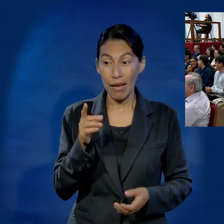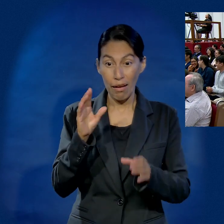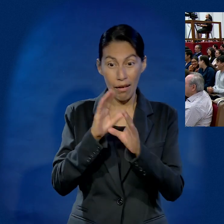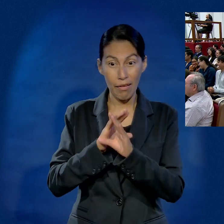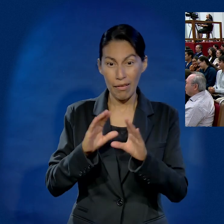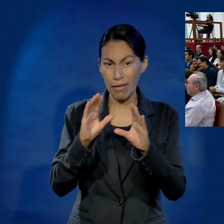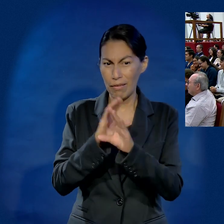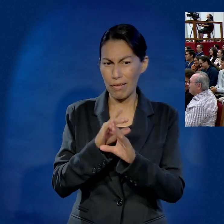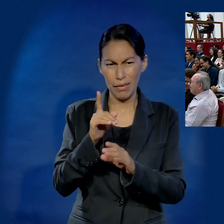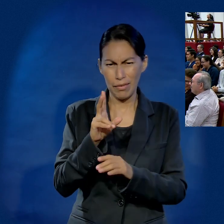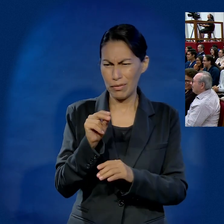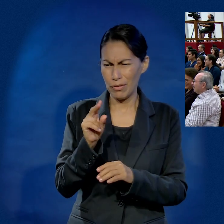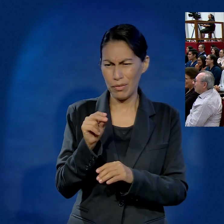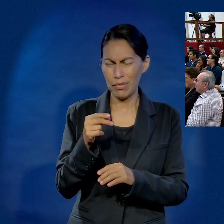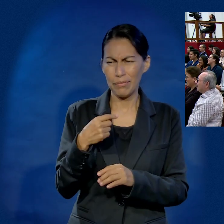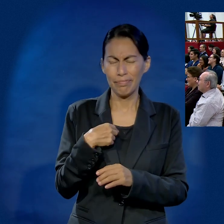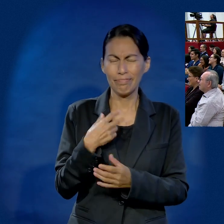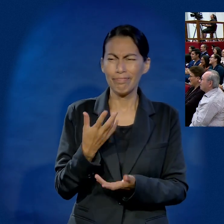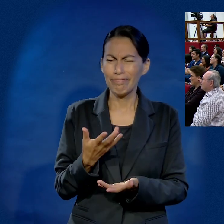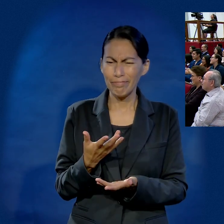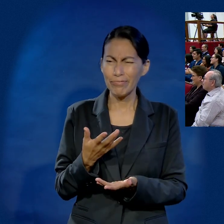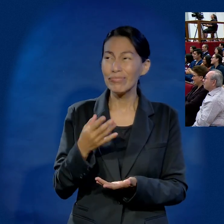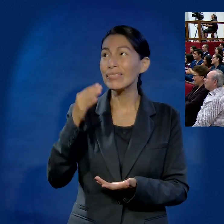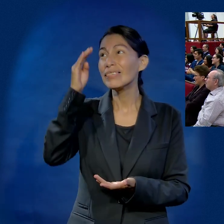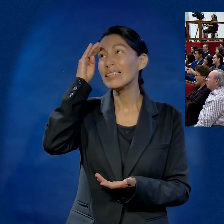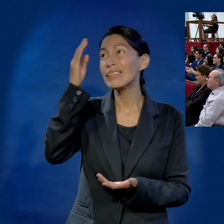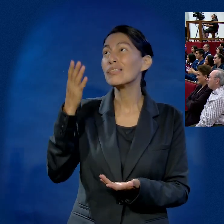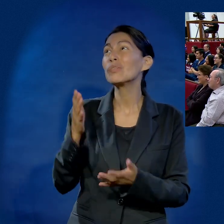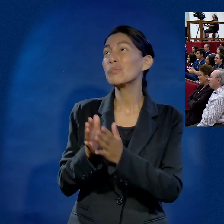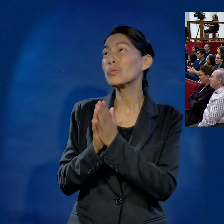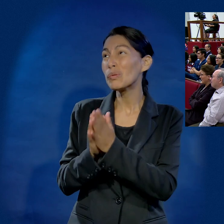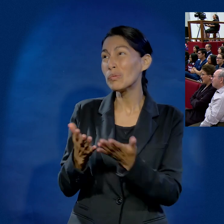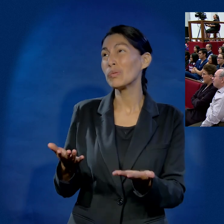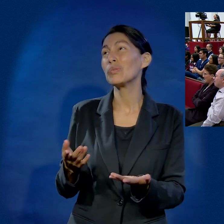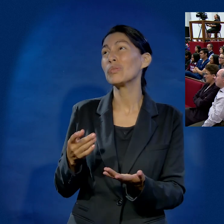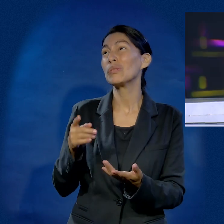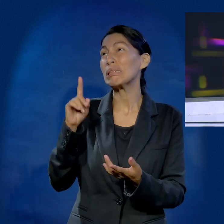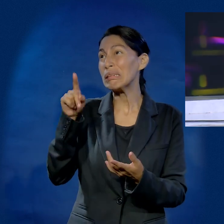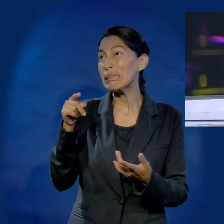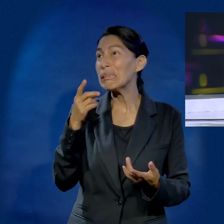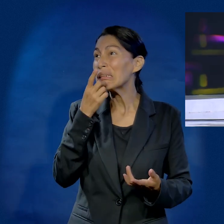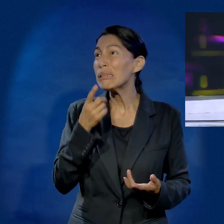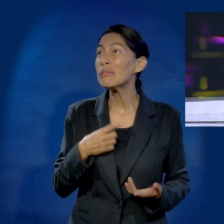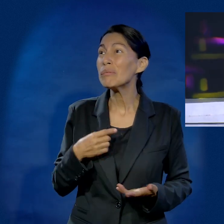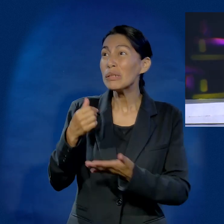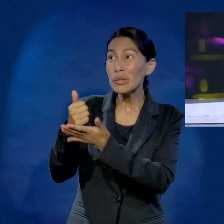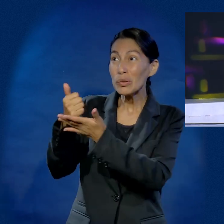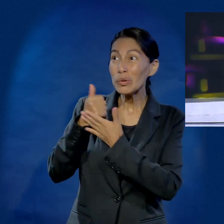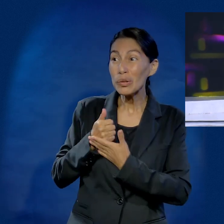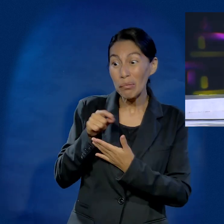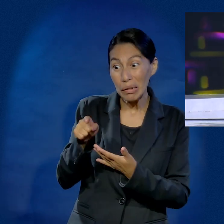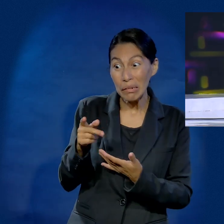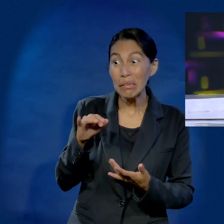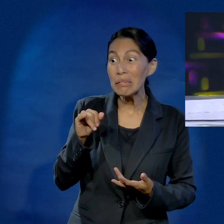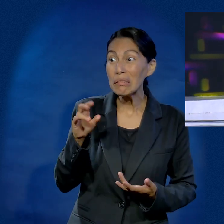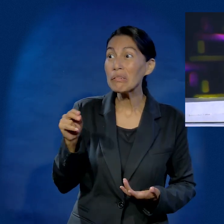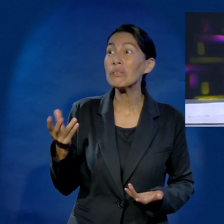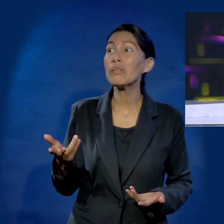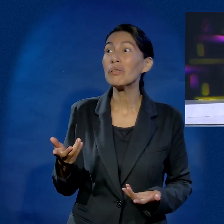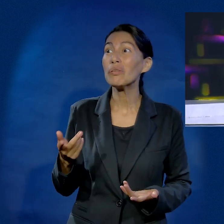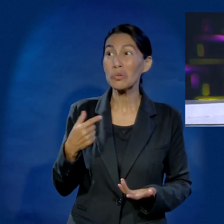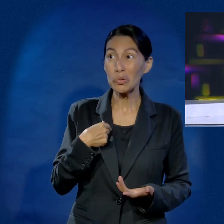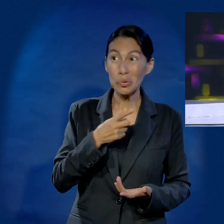Y ella no cantaba ni nada de esas cosas, pero llamaba mi atención. Yo oré, le dije, Señor, dame una señal si es